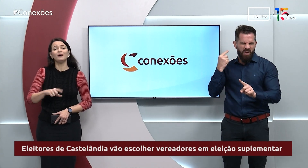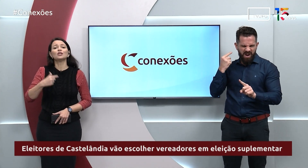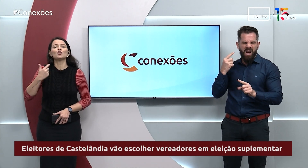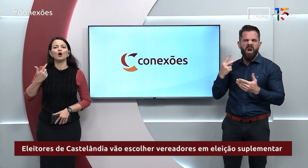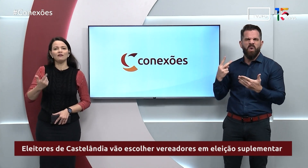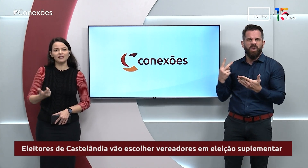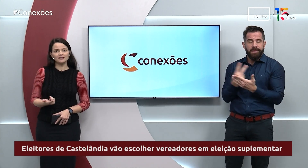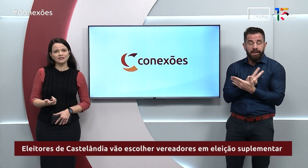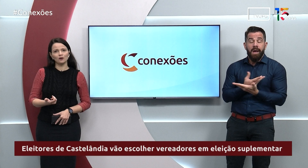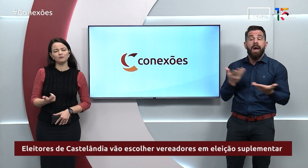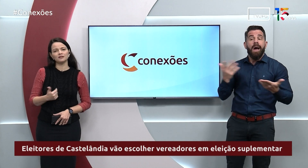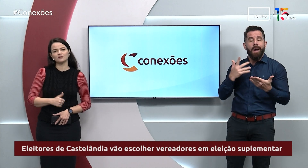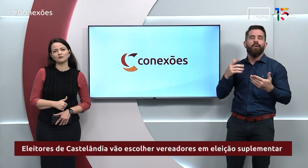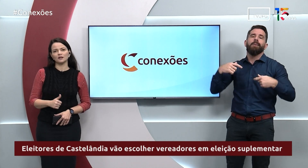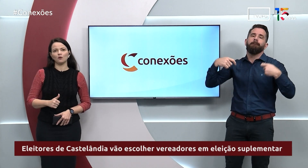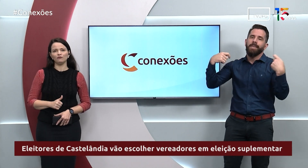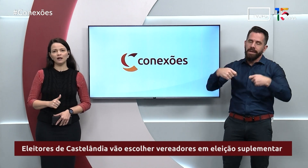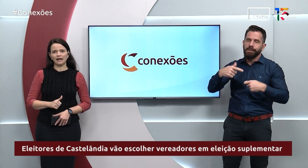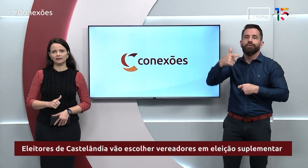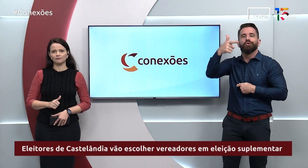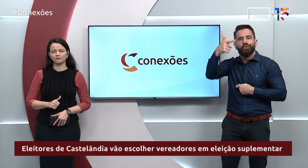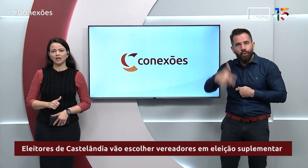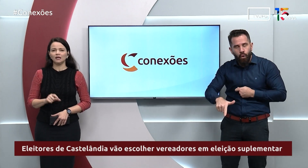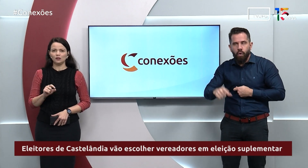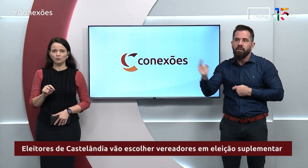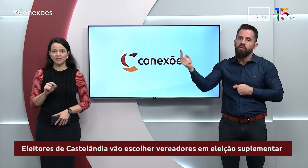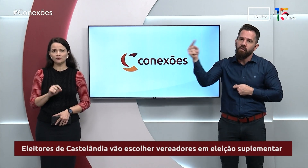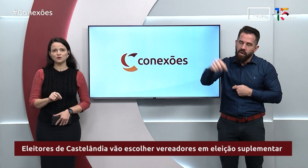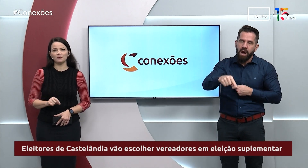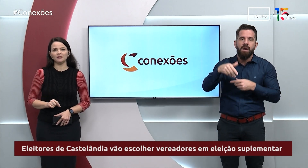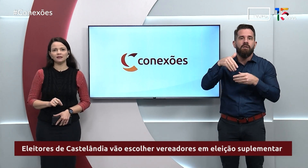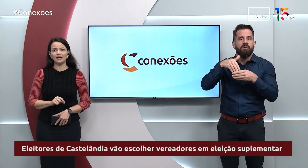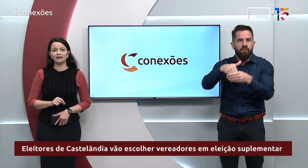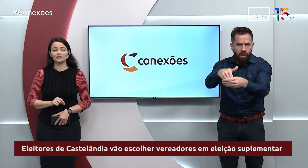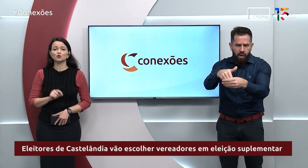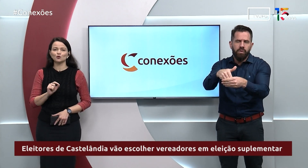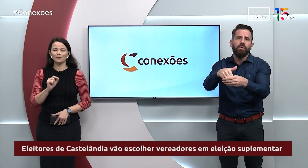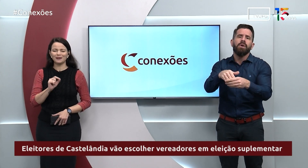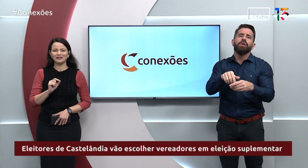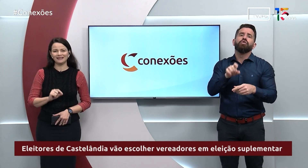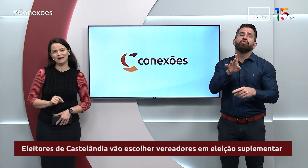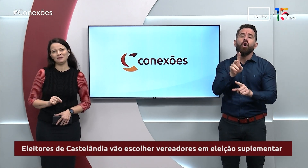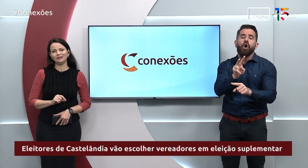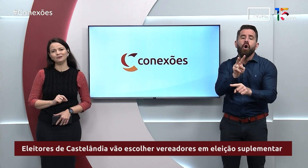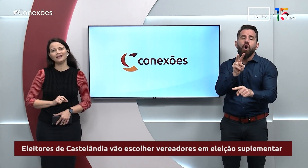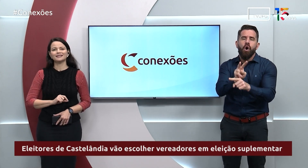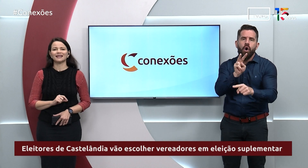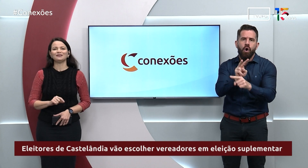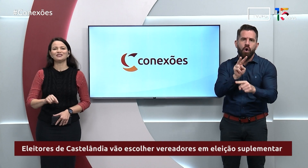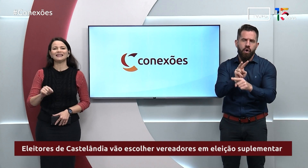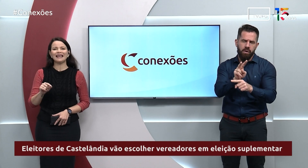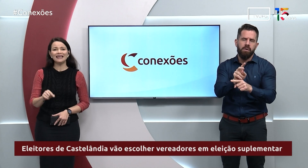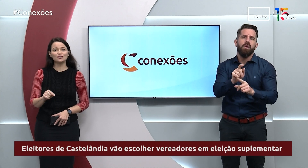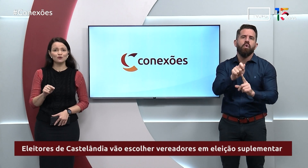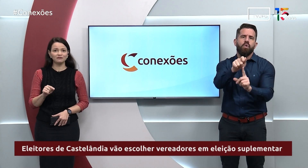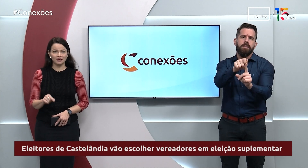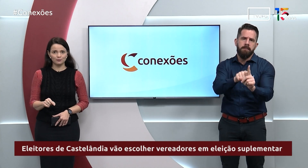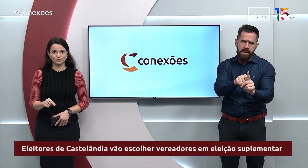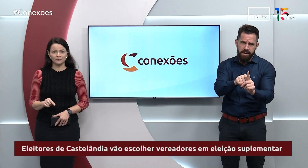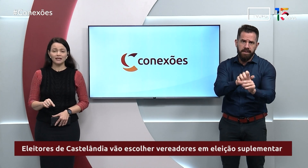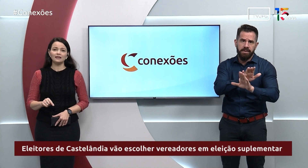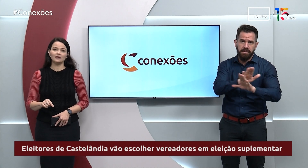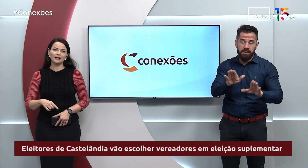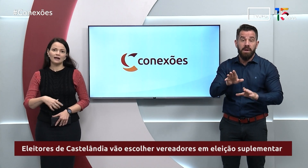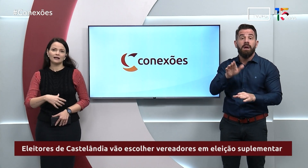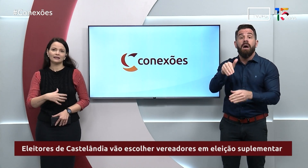municipal, uma nova eleição precisou ser convocada. E o pleito suplementar, será no dia 10 de